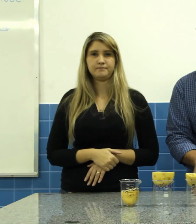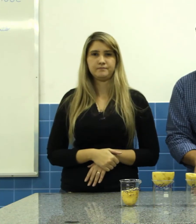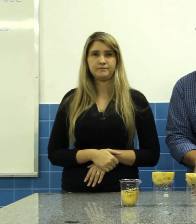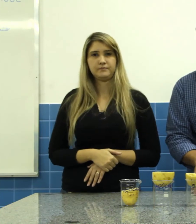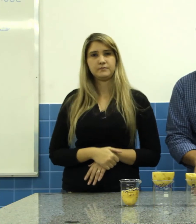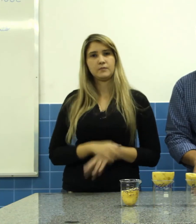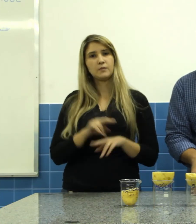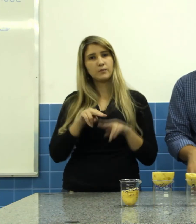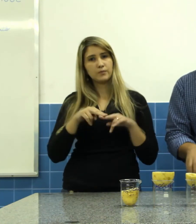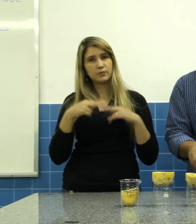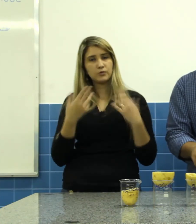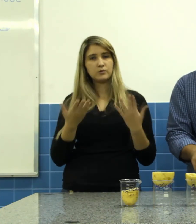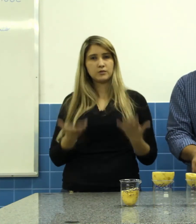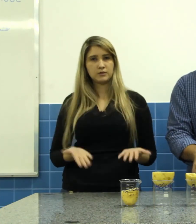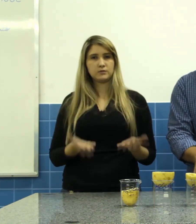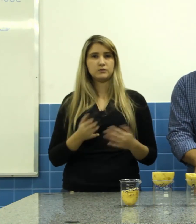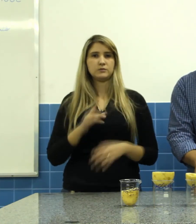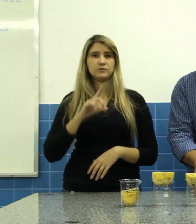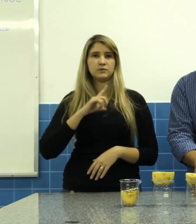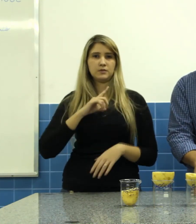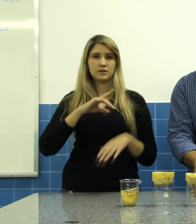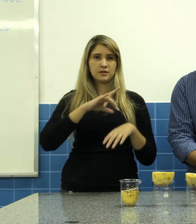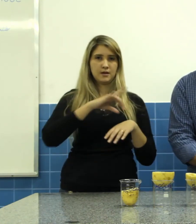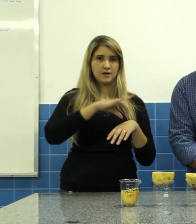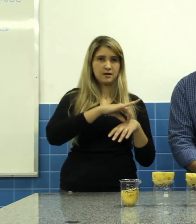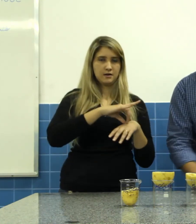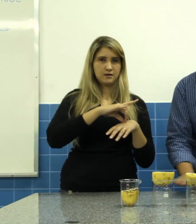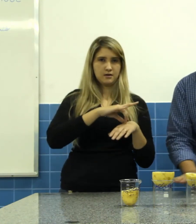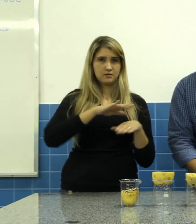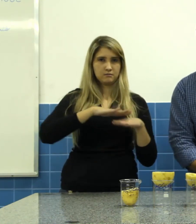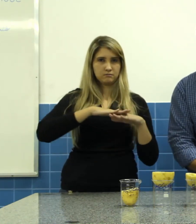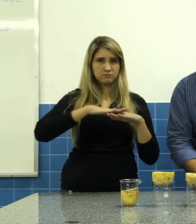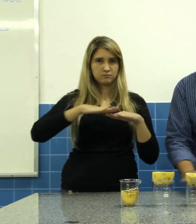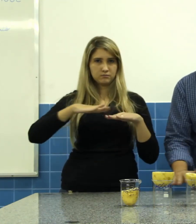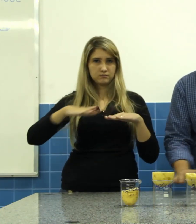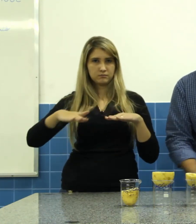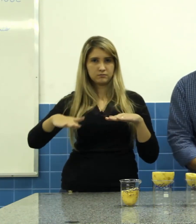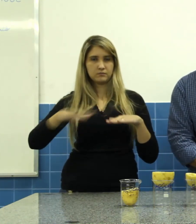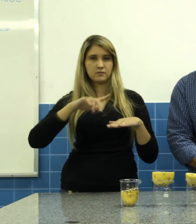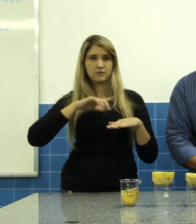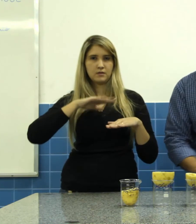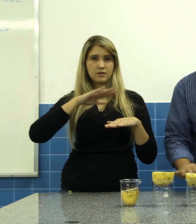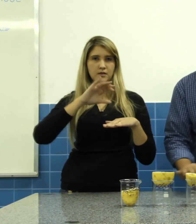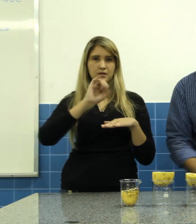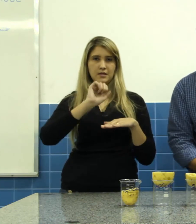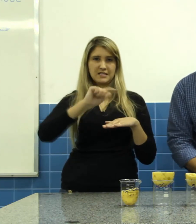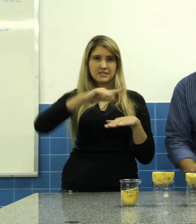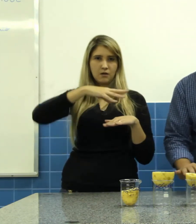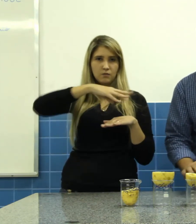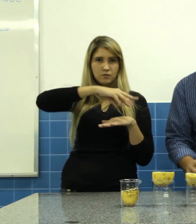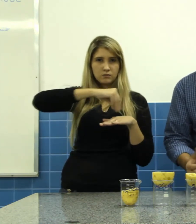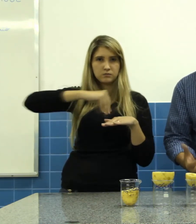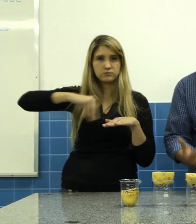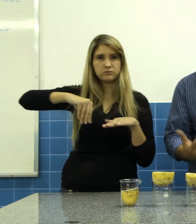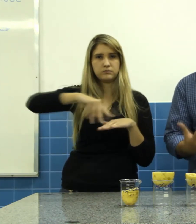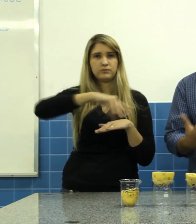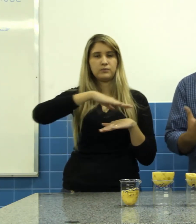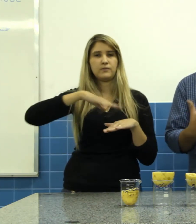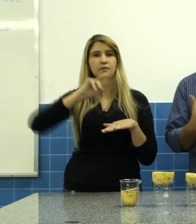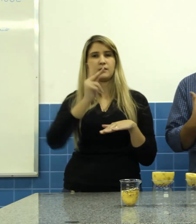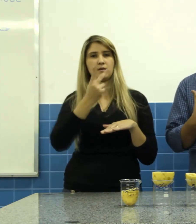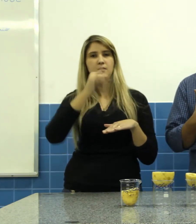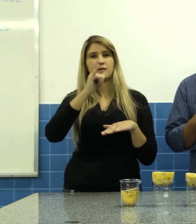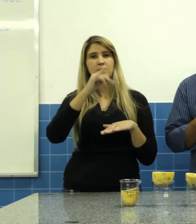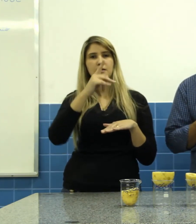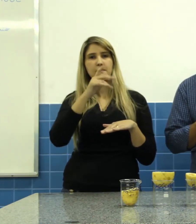Isto por quê? Porque a carne, a superfície dela, está hipertônica em